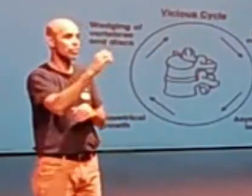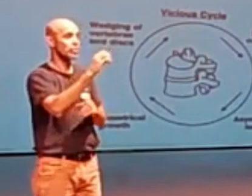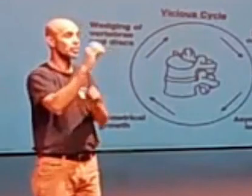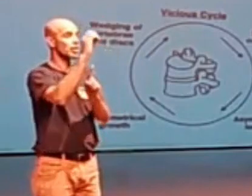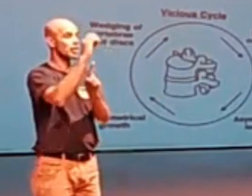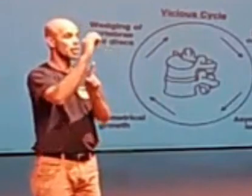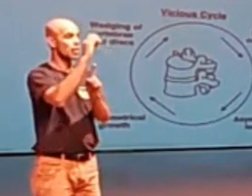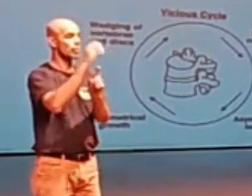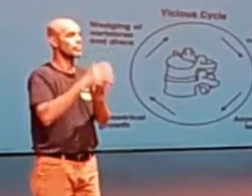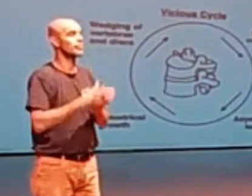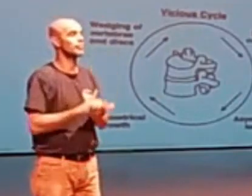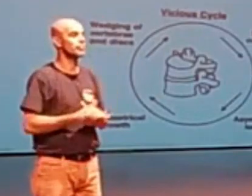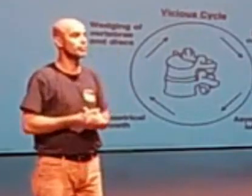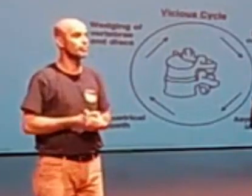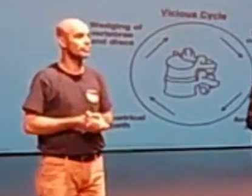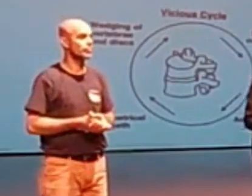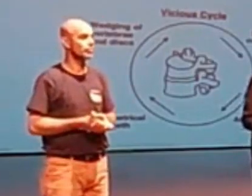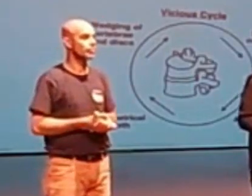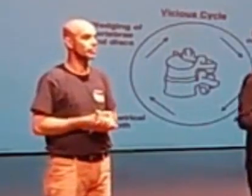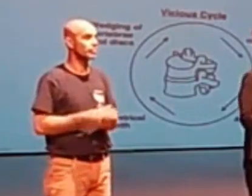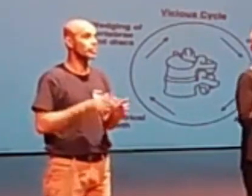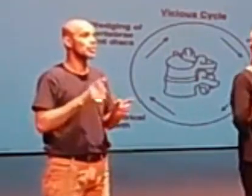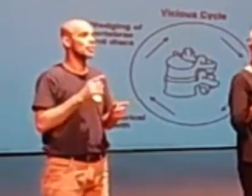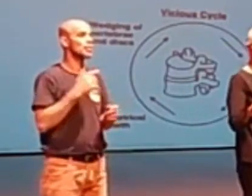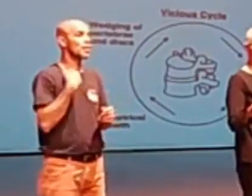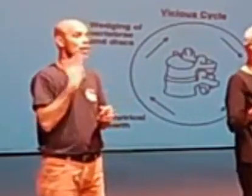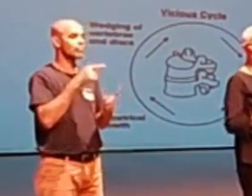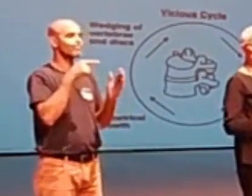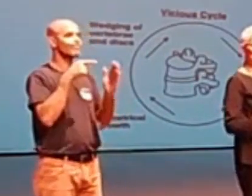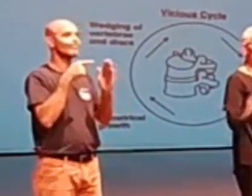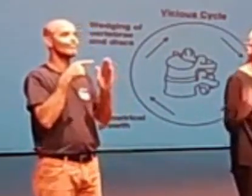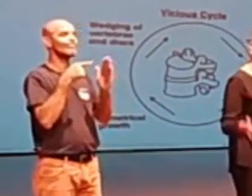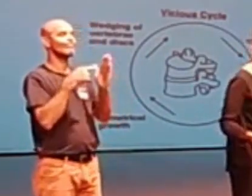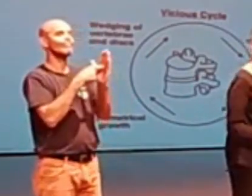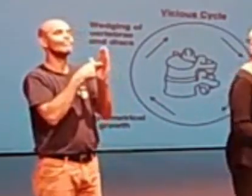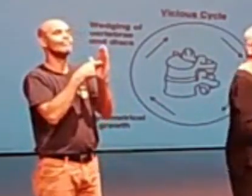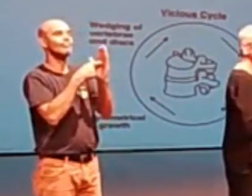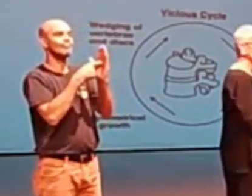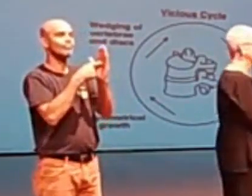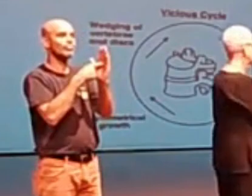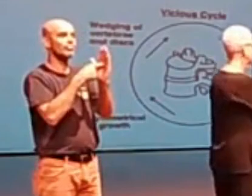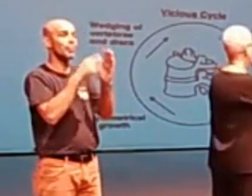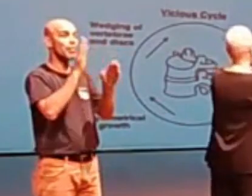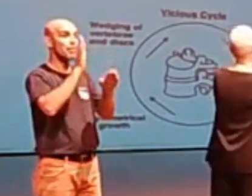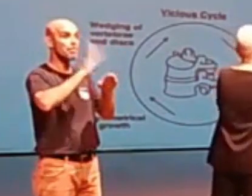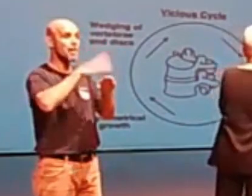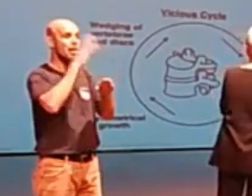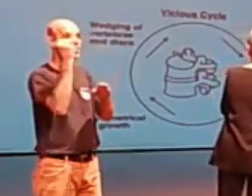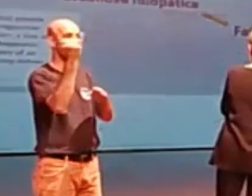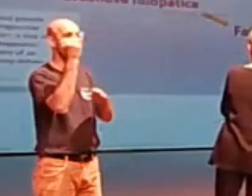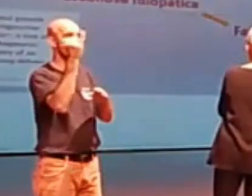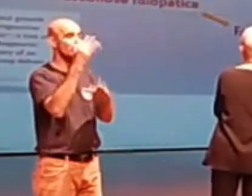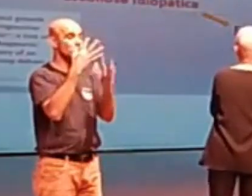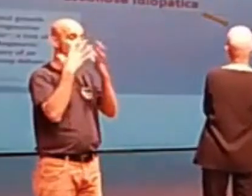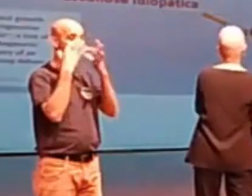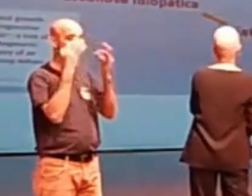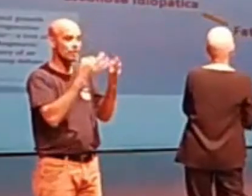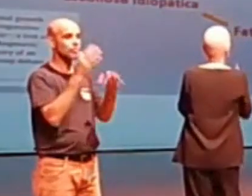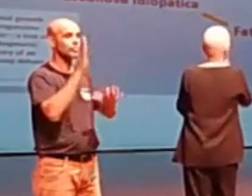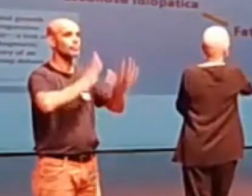grande, vamos dizer que é o grande ponto e a questão mais importante nossa, questão a prevenção,